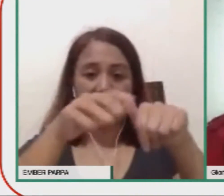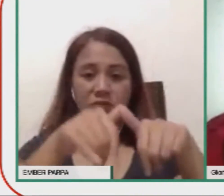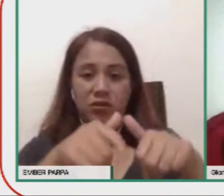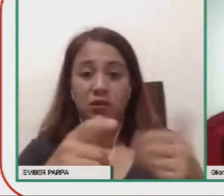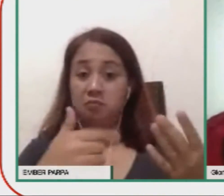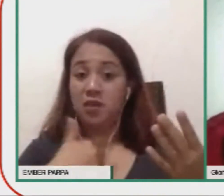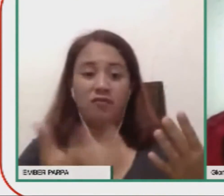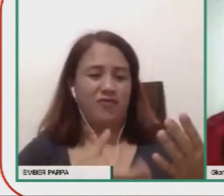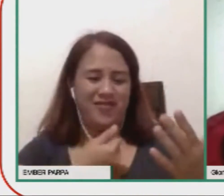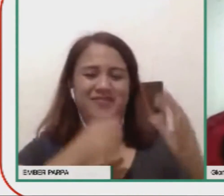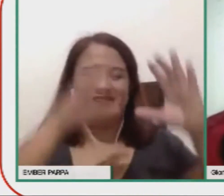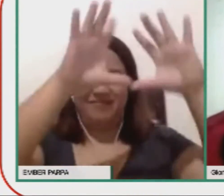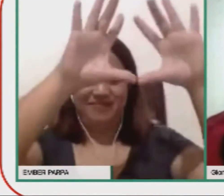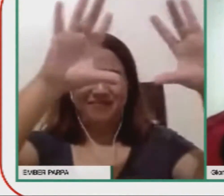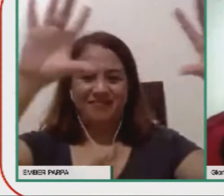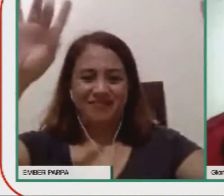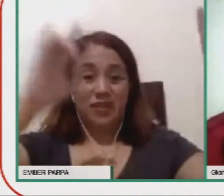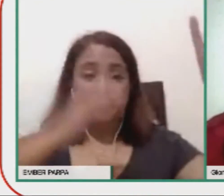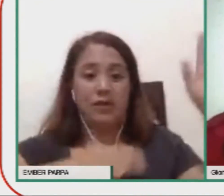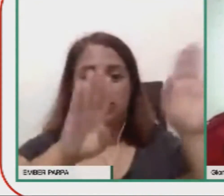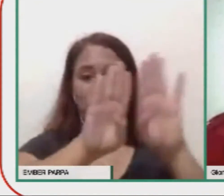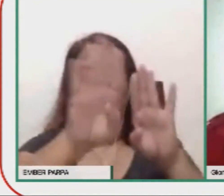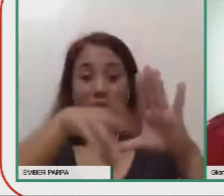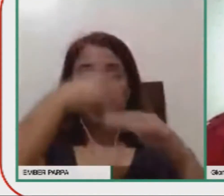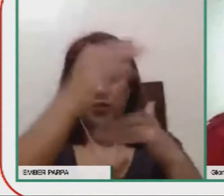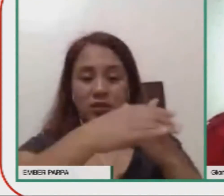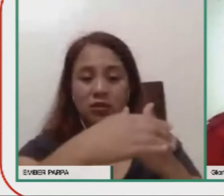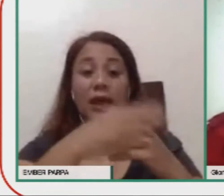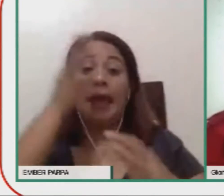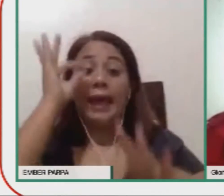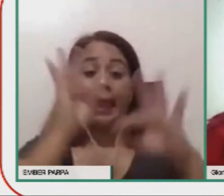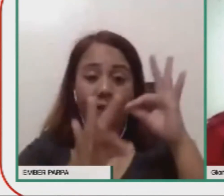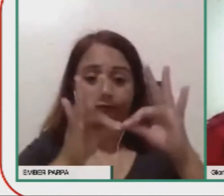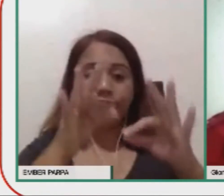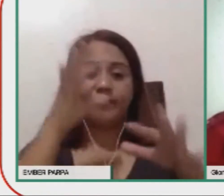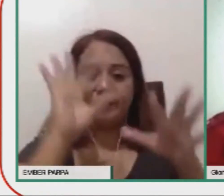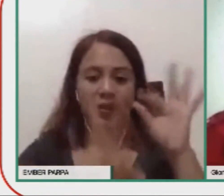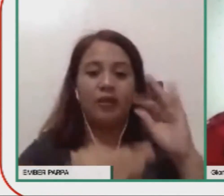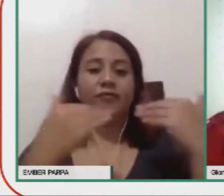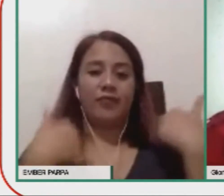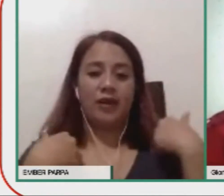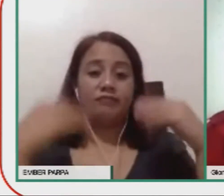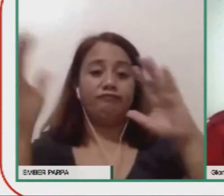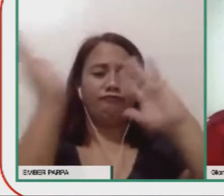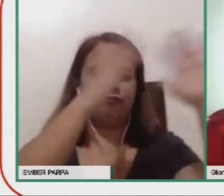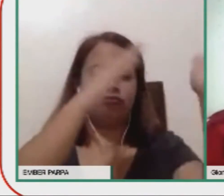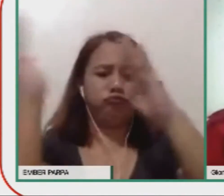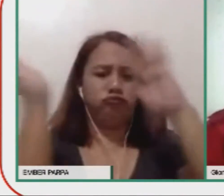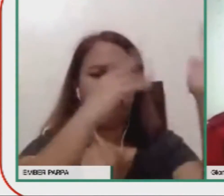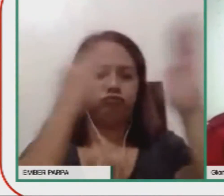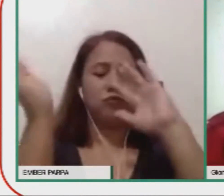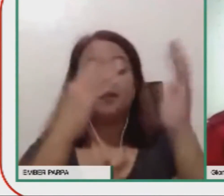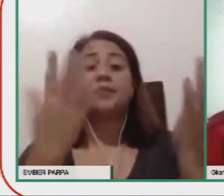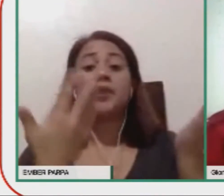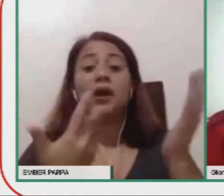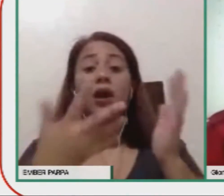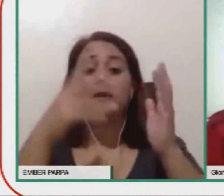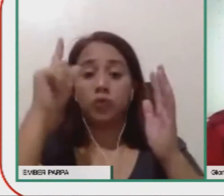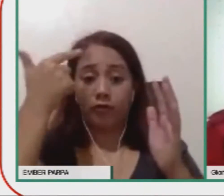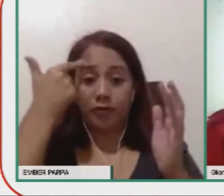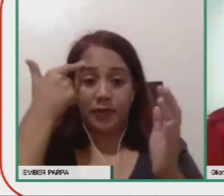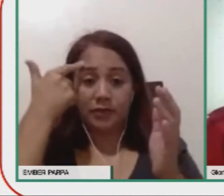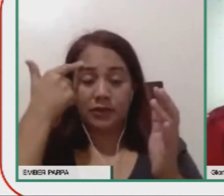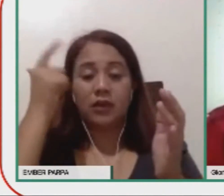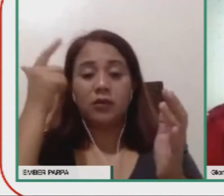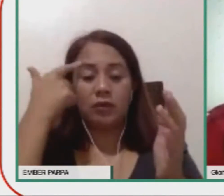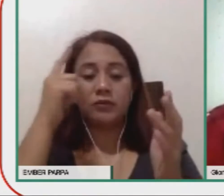signages sa pintuan namin sa labas. Na just in case na magkaroon ng disaster, ang ating gobyerno, ang